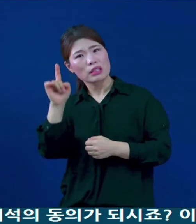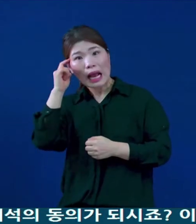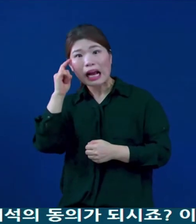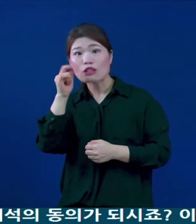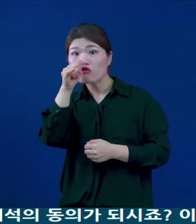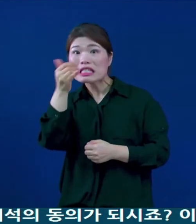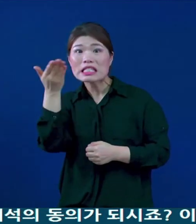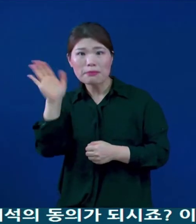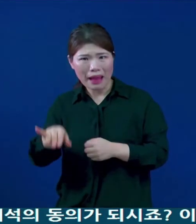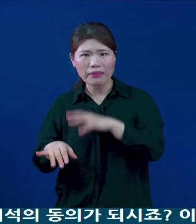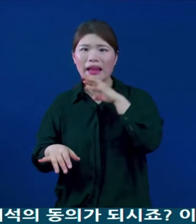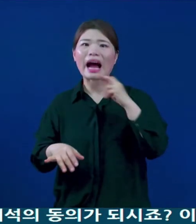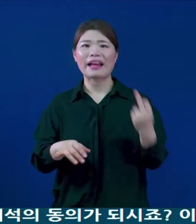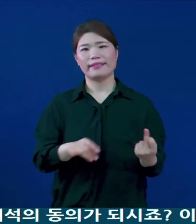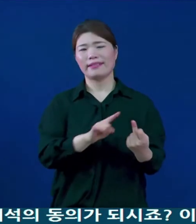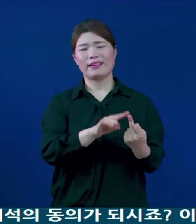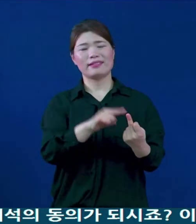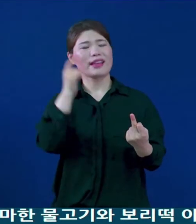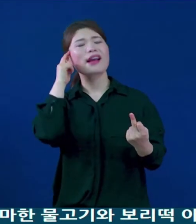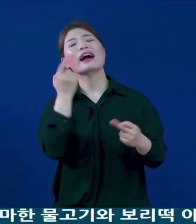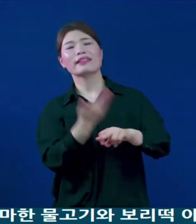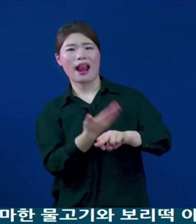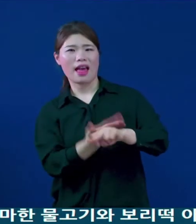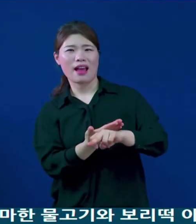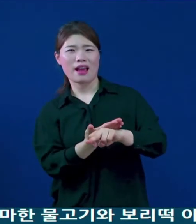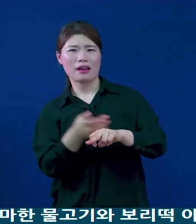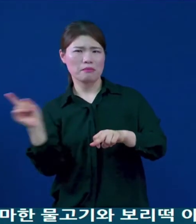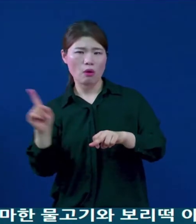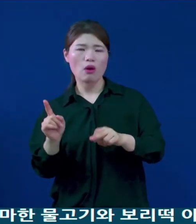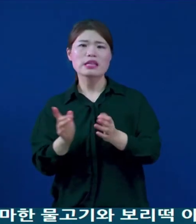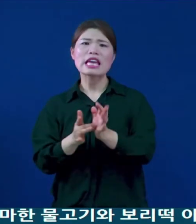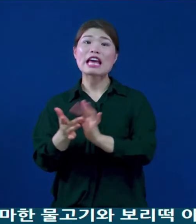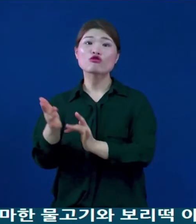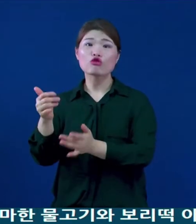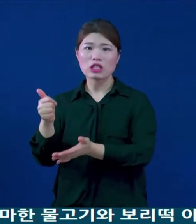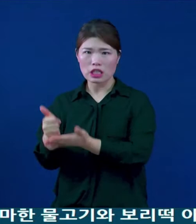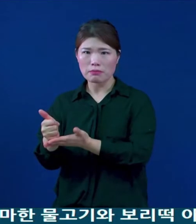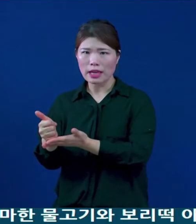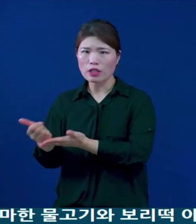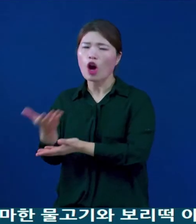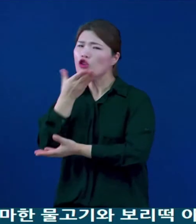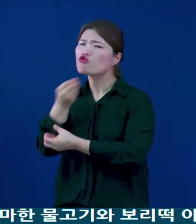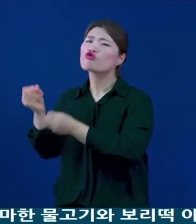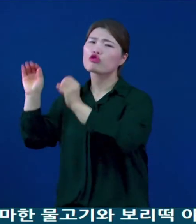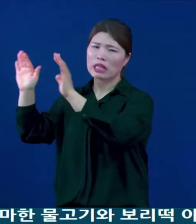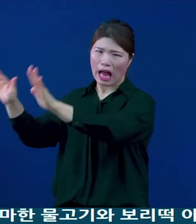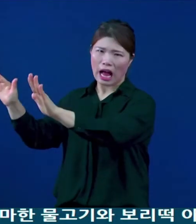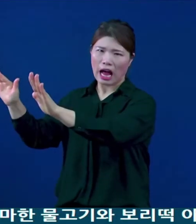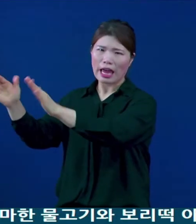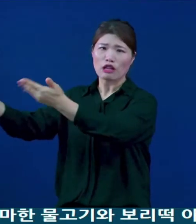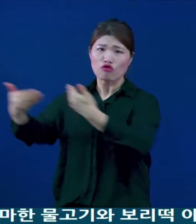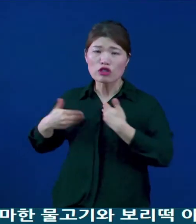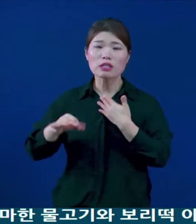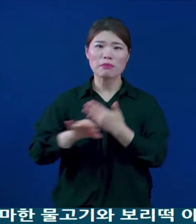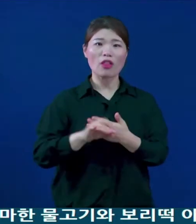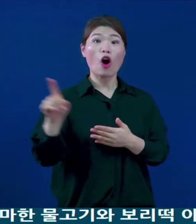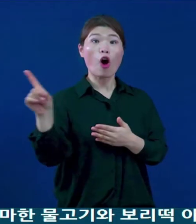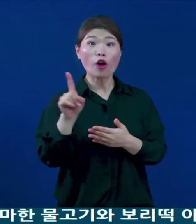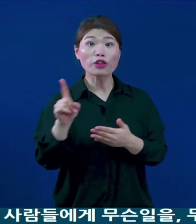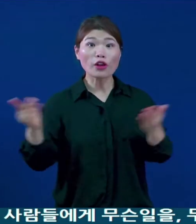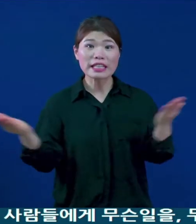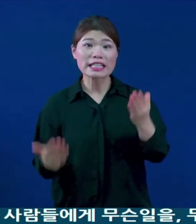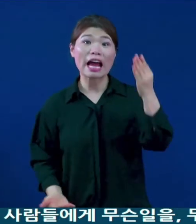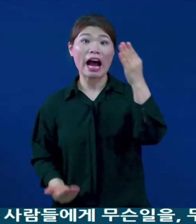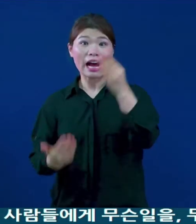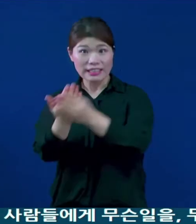있는데, 안드레는 예수님 손에 들려서 축사받으면 어떤 일이 일어나는지를